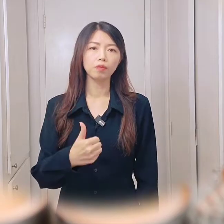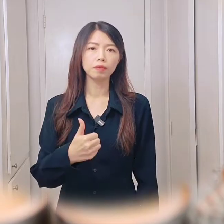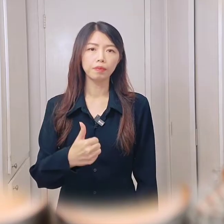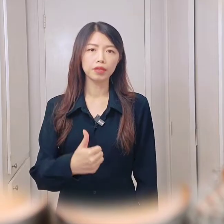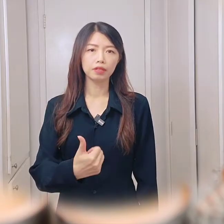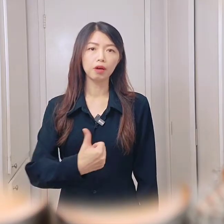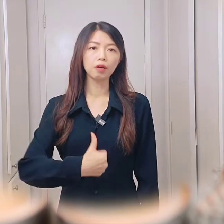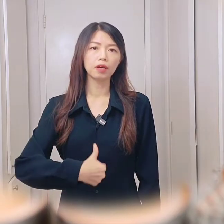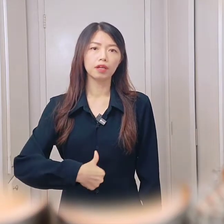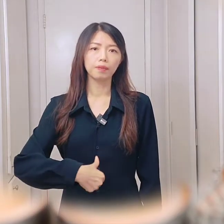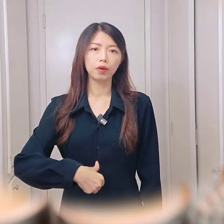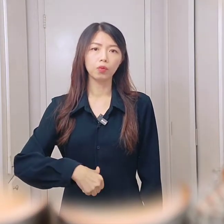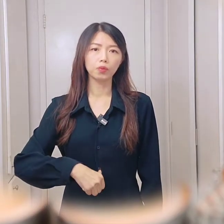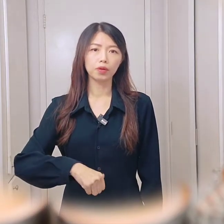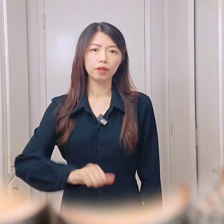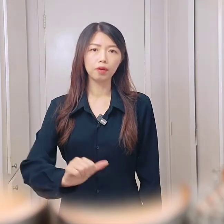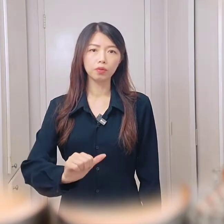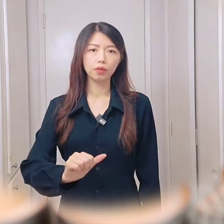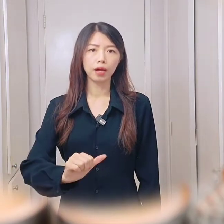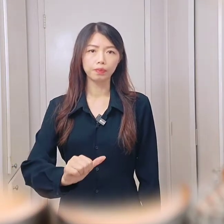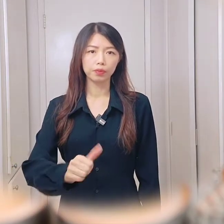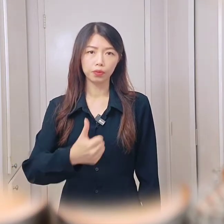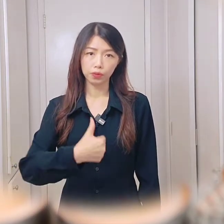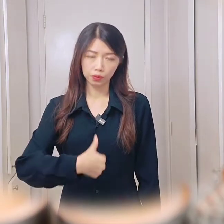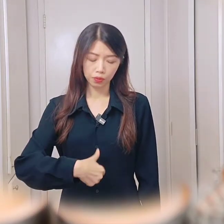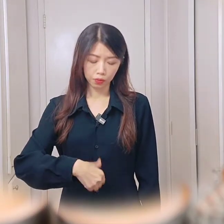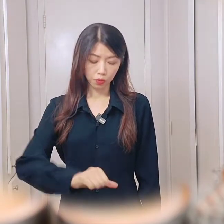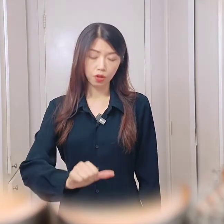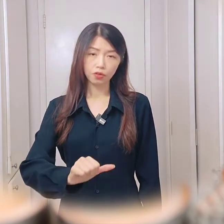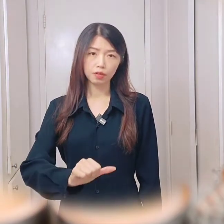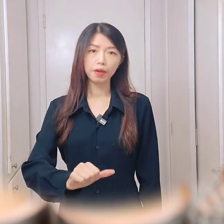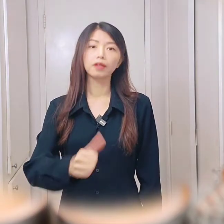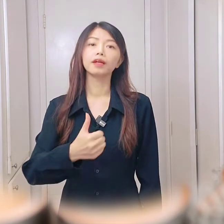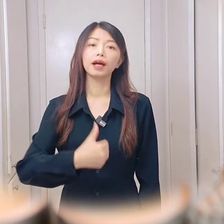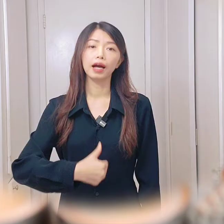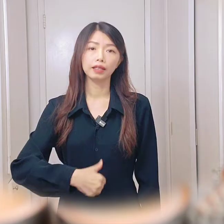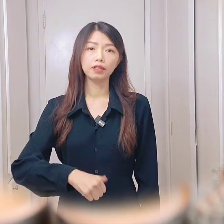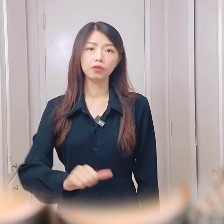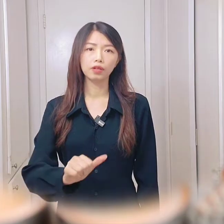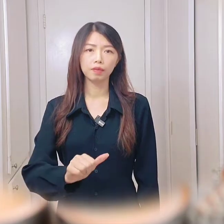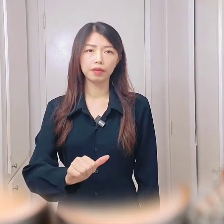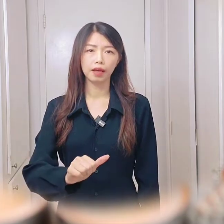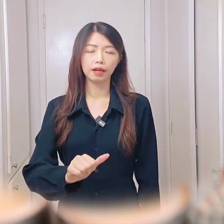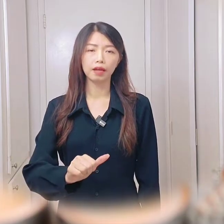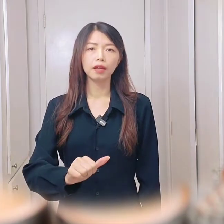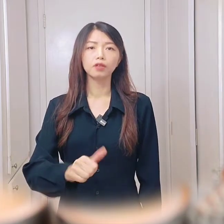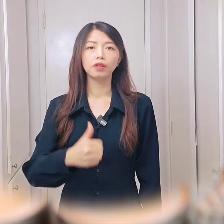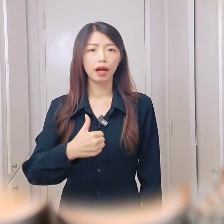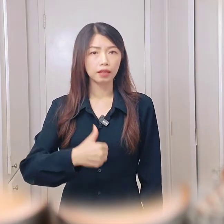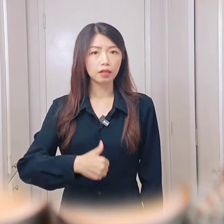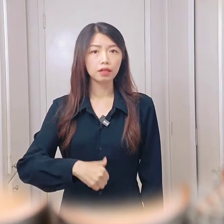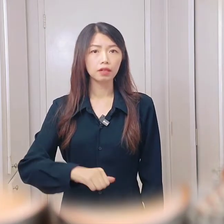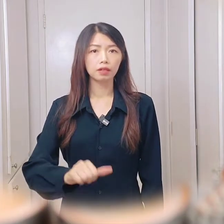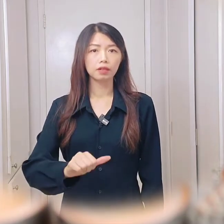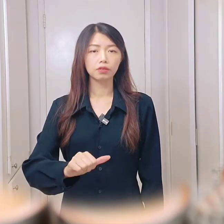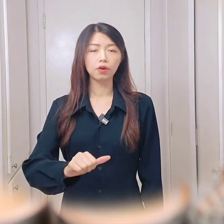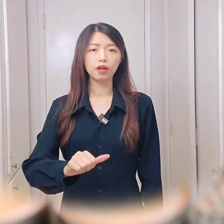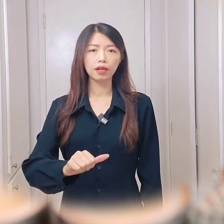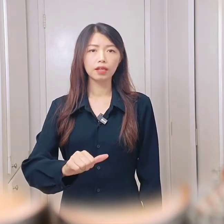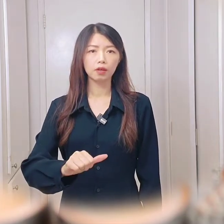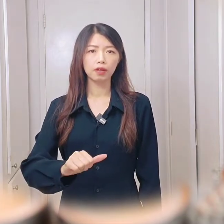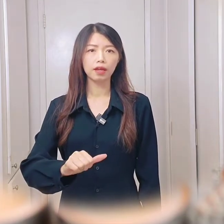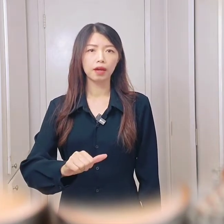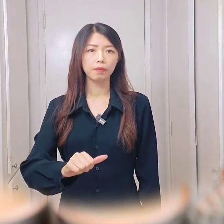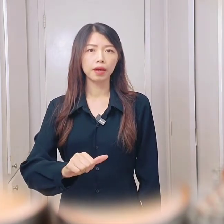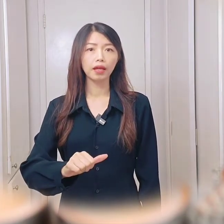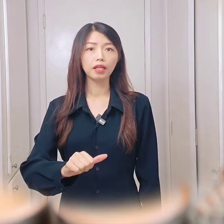수어는 엄지만 피셔서 이 배꼽 쪽에서 손을 앞으로 돌려주시면 아들 수어가 됩니다. 저는 아들 수어를